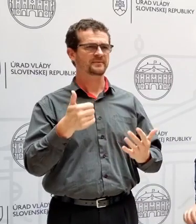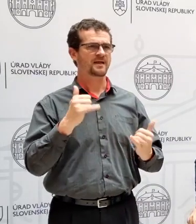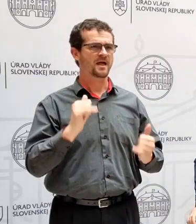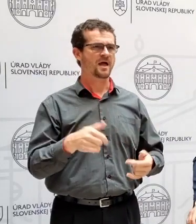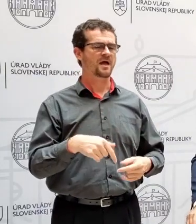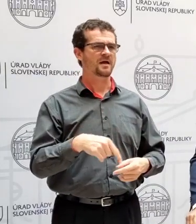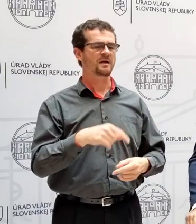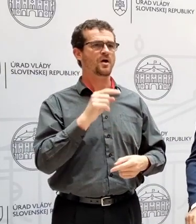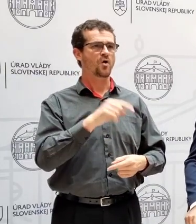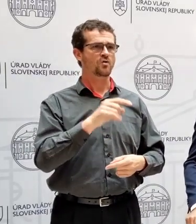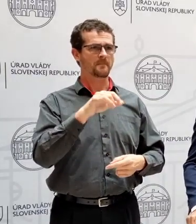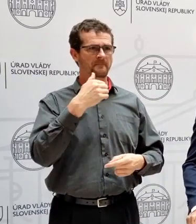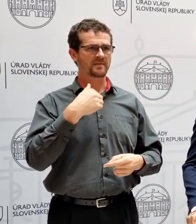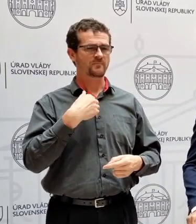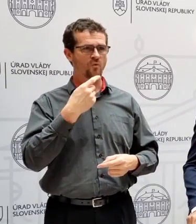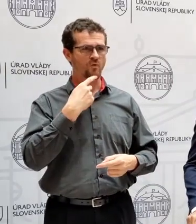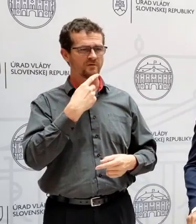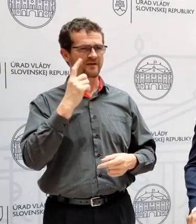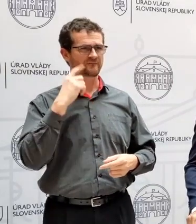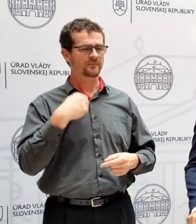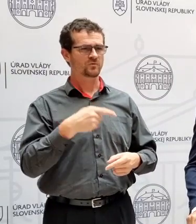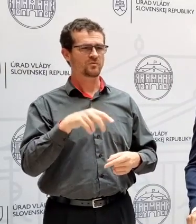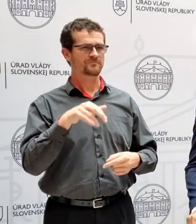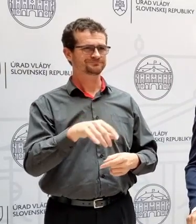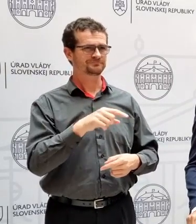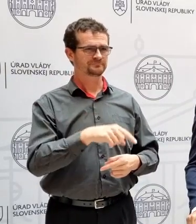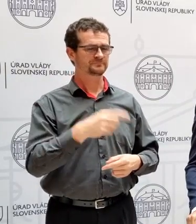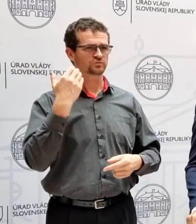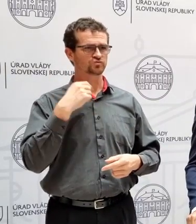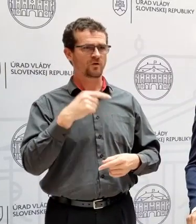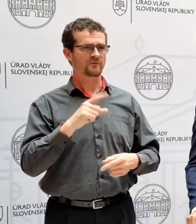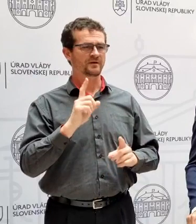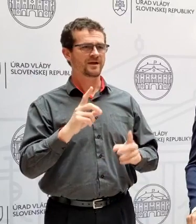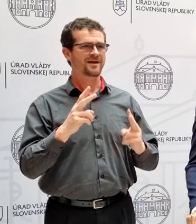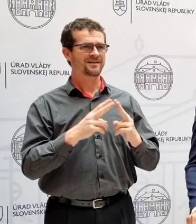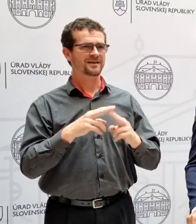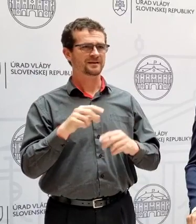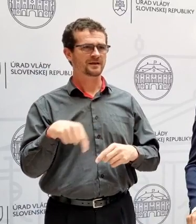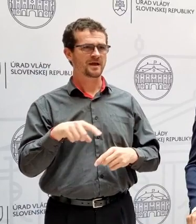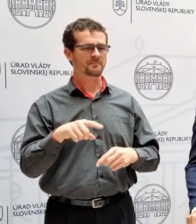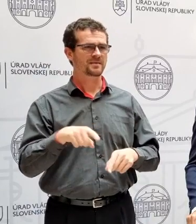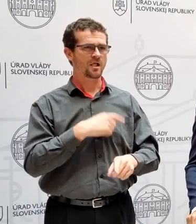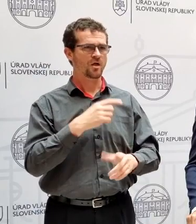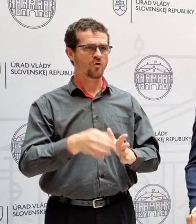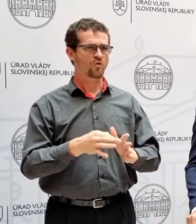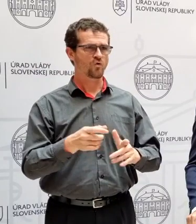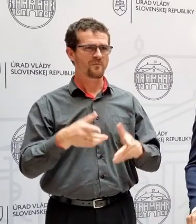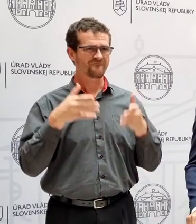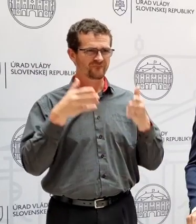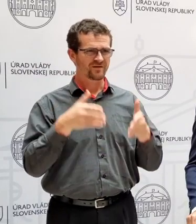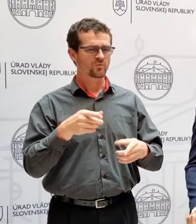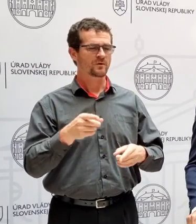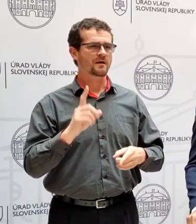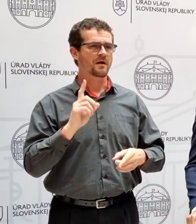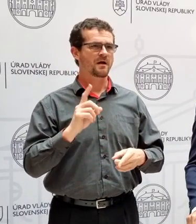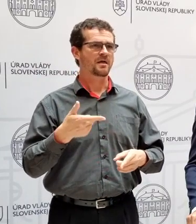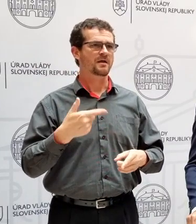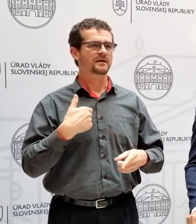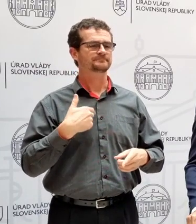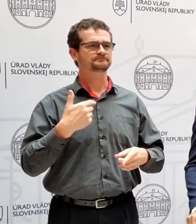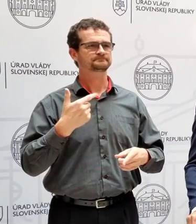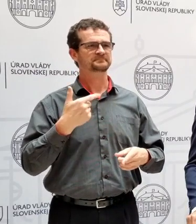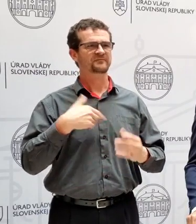aj o takomto mene sme hovorili, vieme, že to je človek, ktorý sa energiám dlhodobo venuje, ale